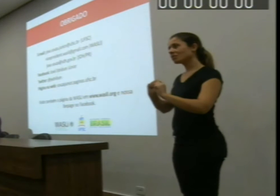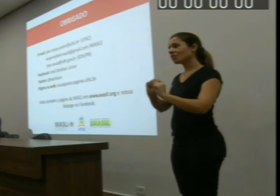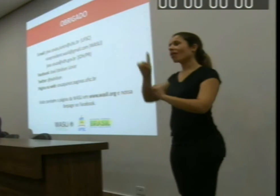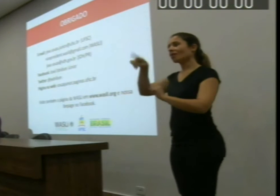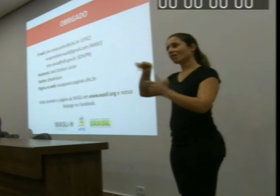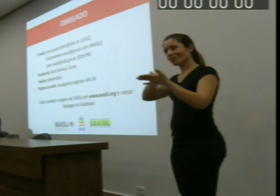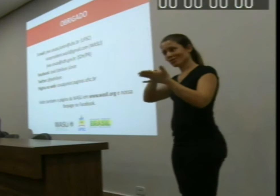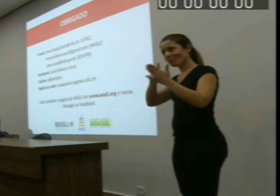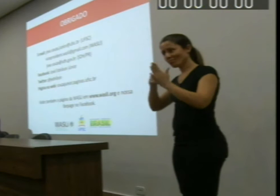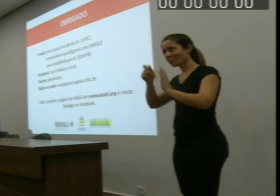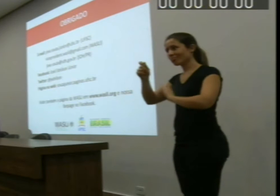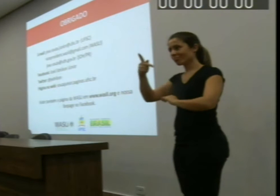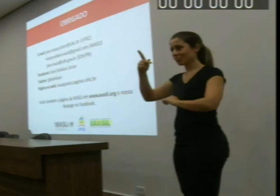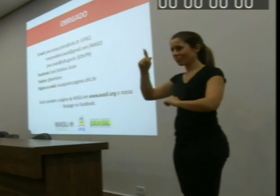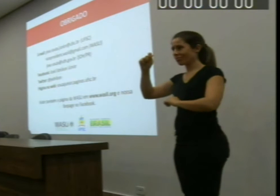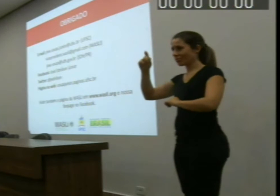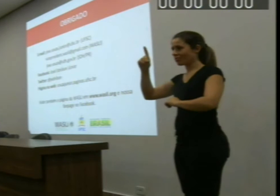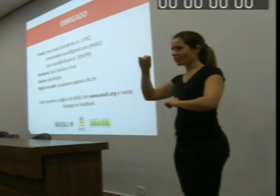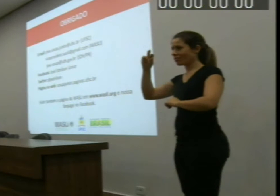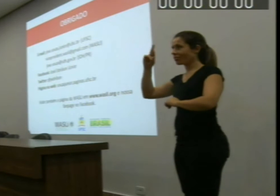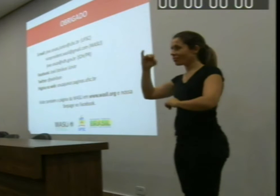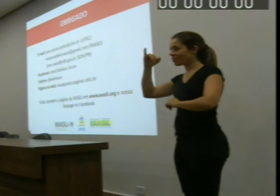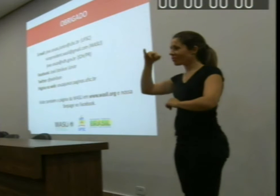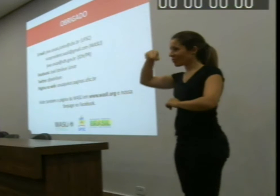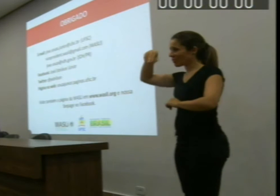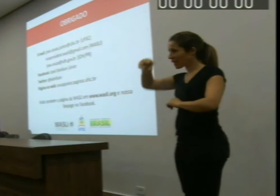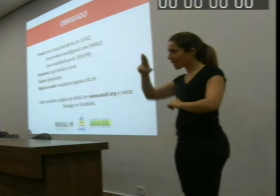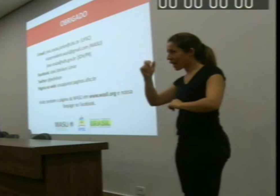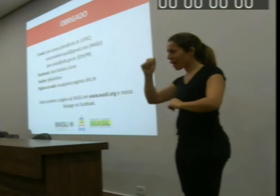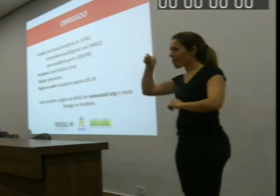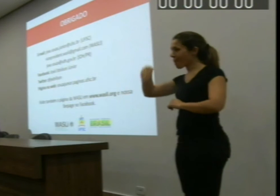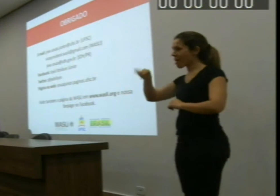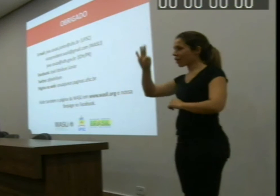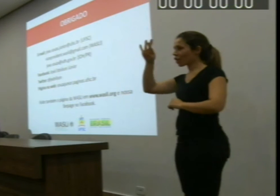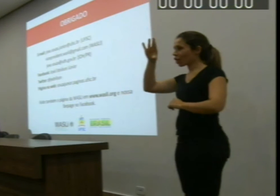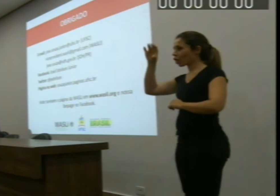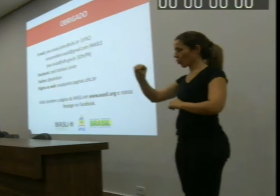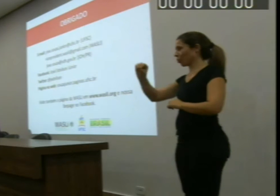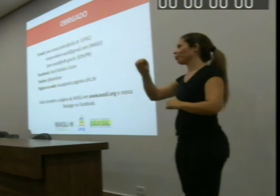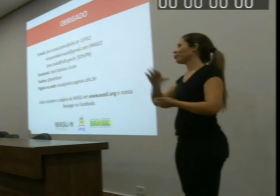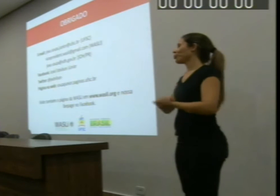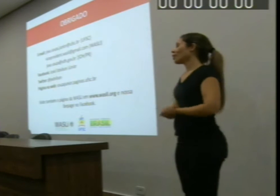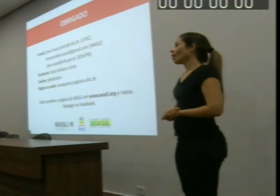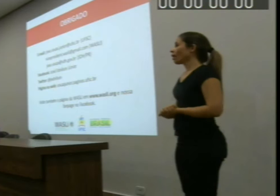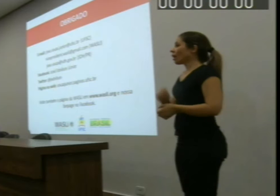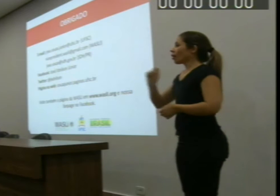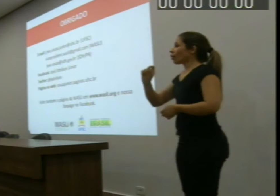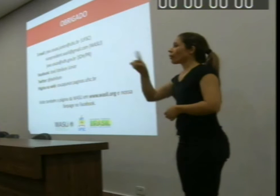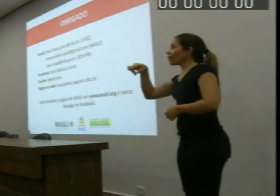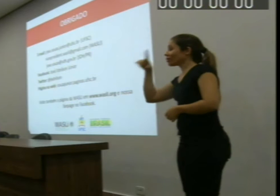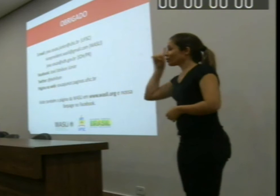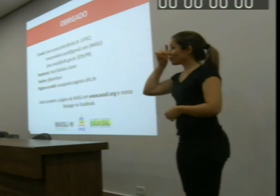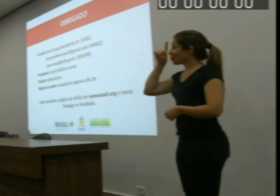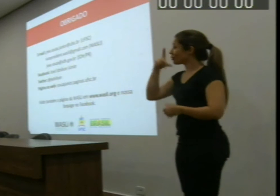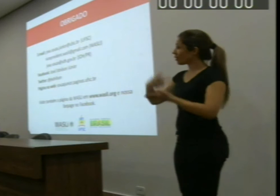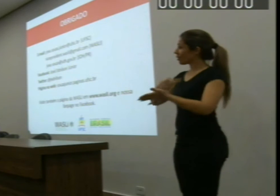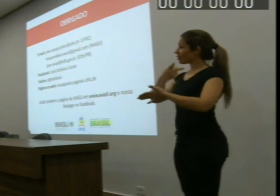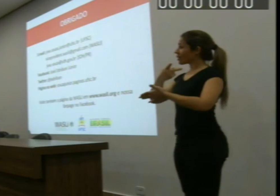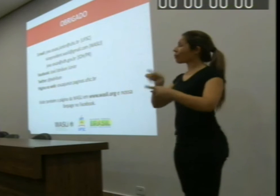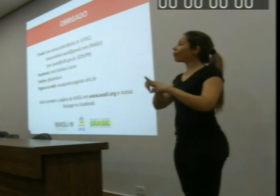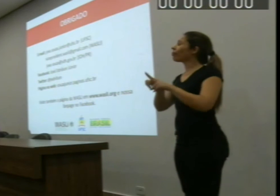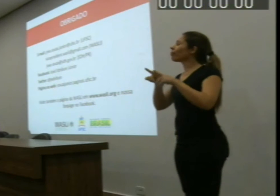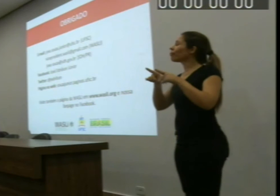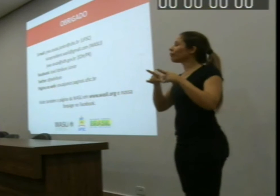do lado ali colada o tempo inteiro juntas indo para onde uma vai até porque isso seria bastante difícil né de acontecer mas